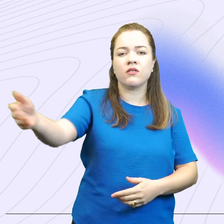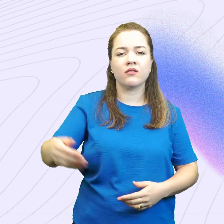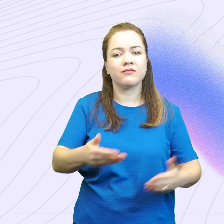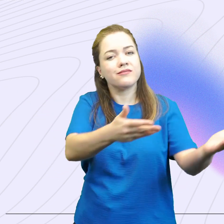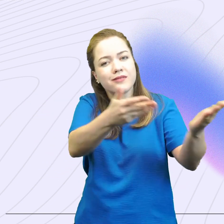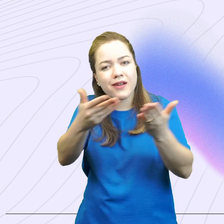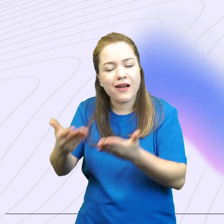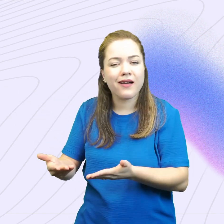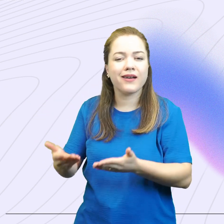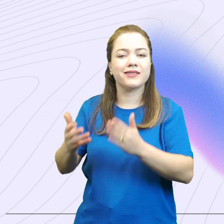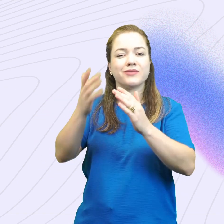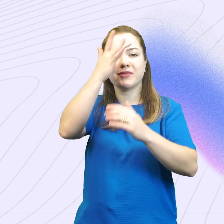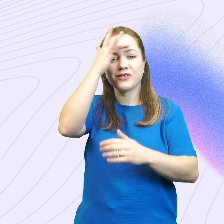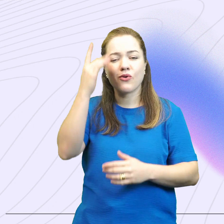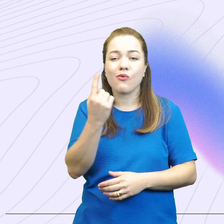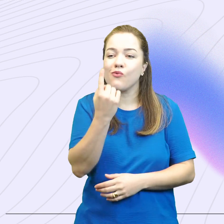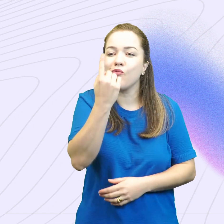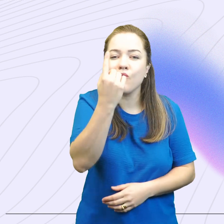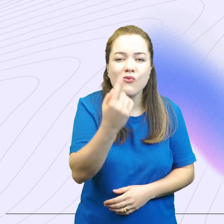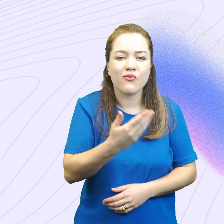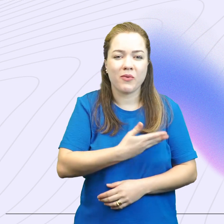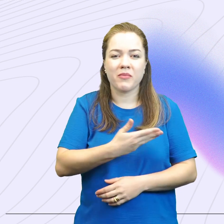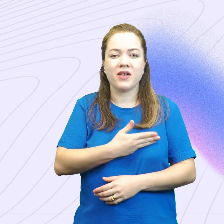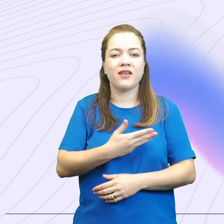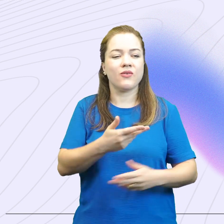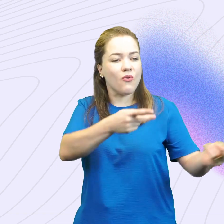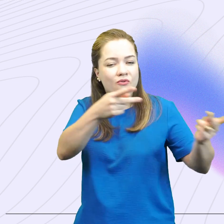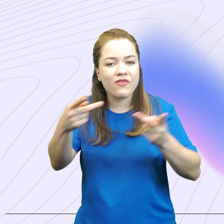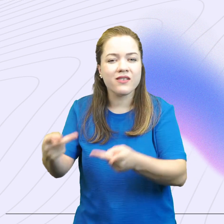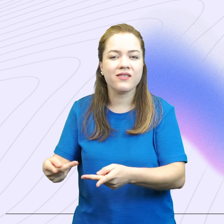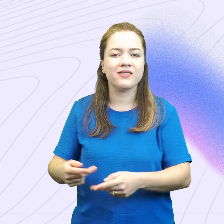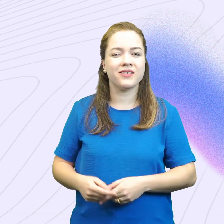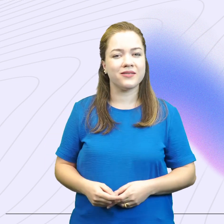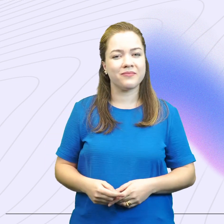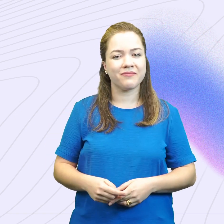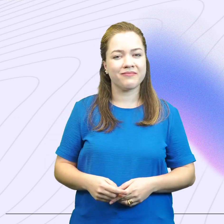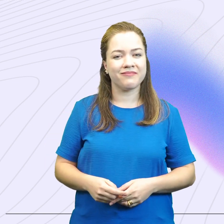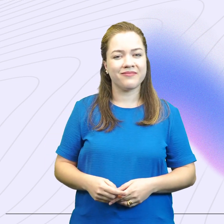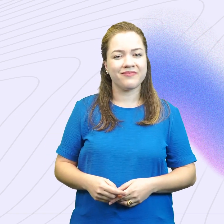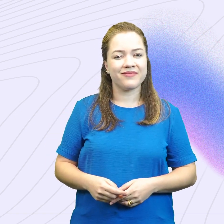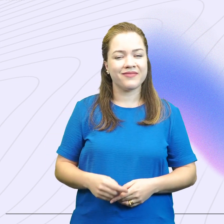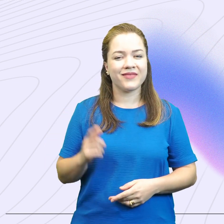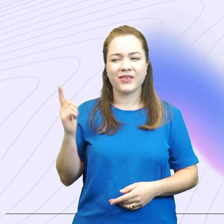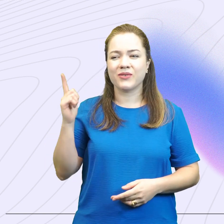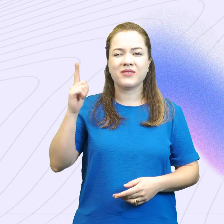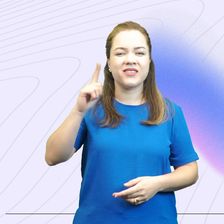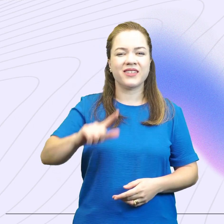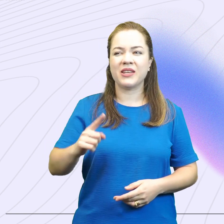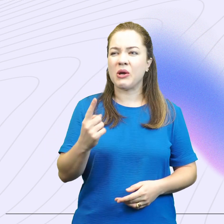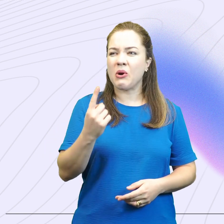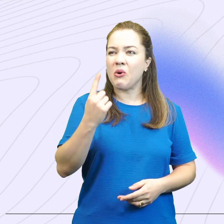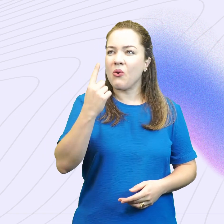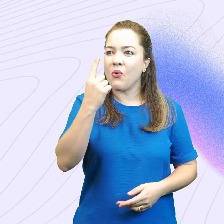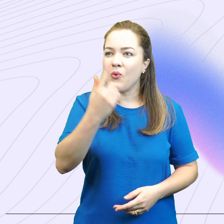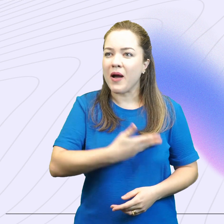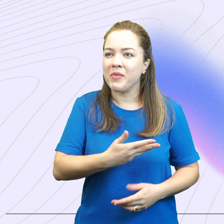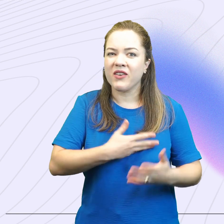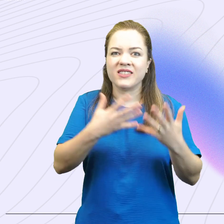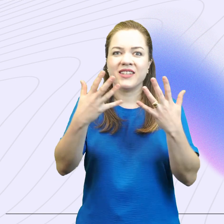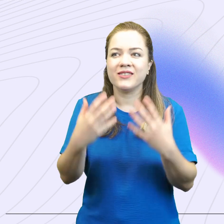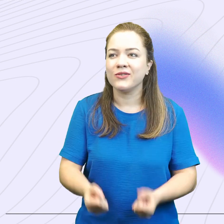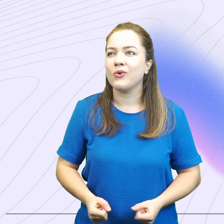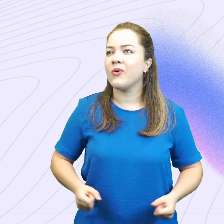trazer, traga mais um, invista em uma vida. Vocês vão ver quando você ganha uma vida, você vira uma chave, você fala, eu nasci para